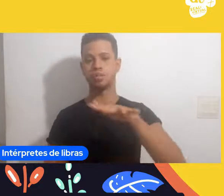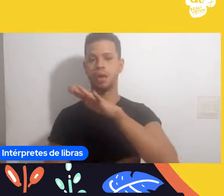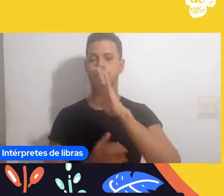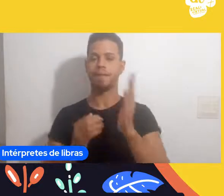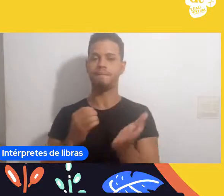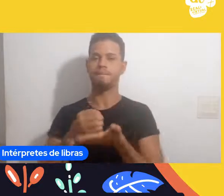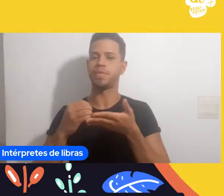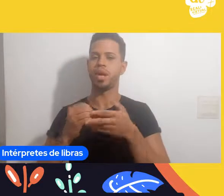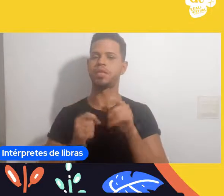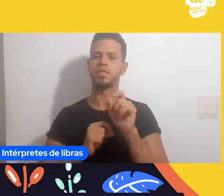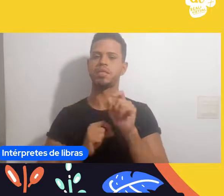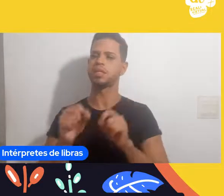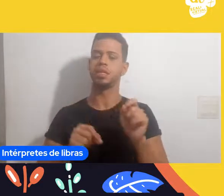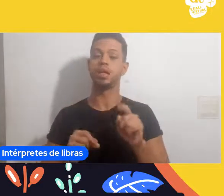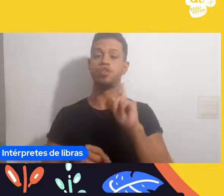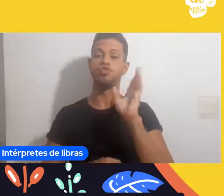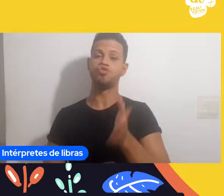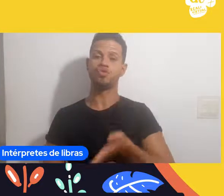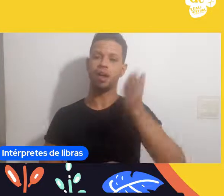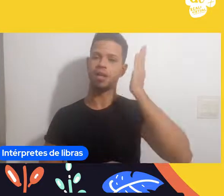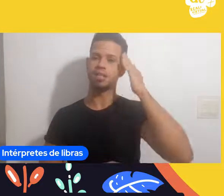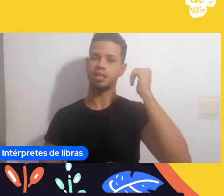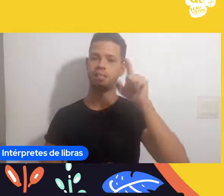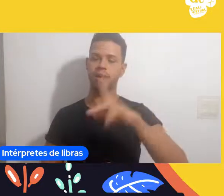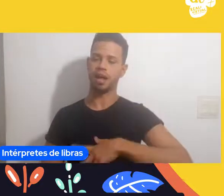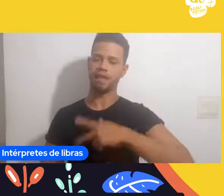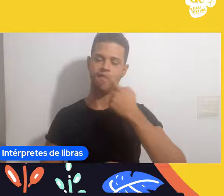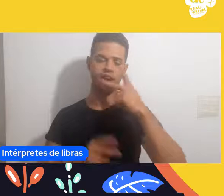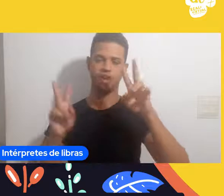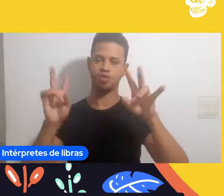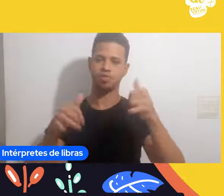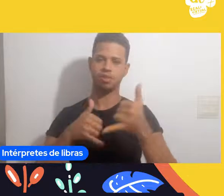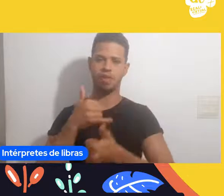Porque a gente já sabia que Piaget falava do brinquedo, que